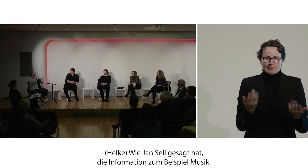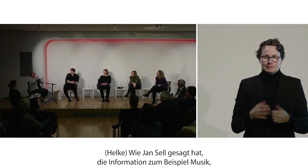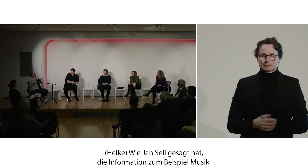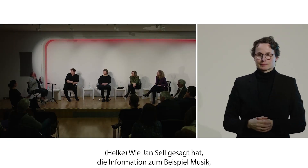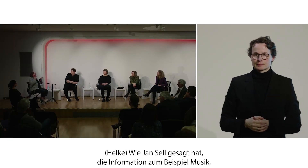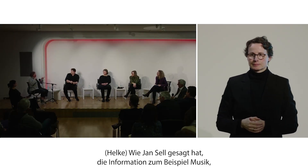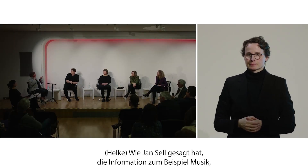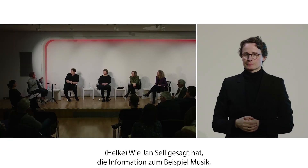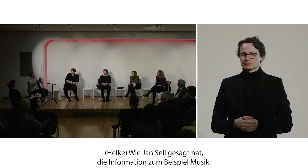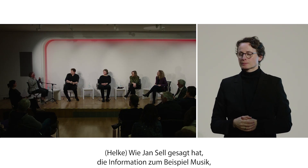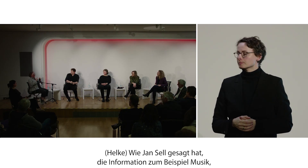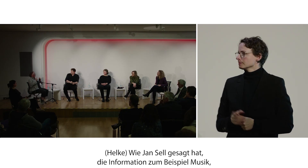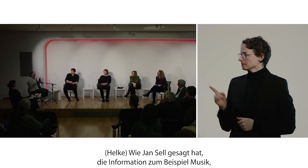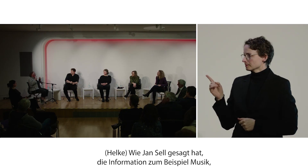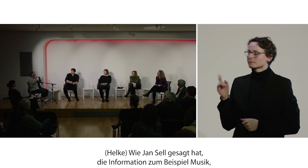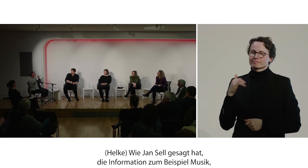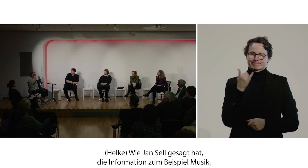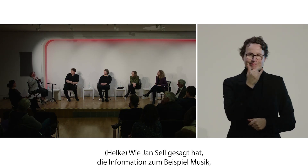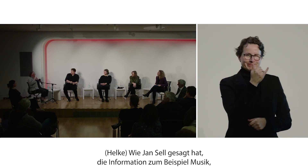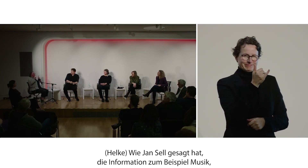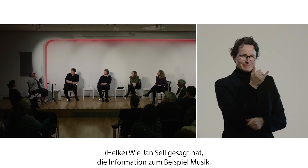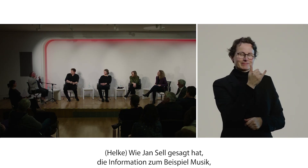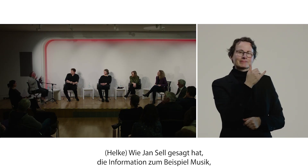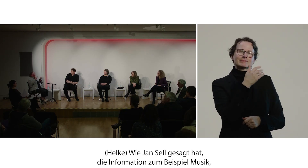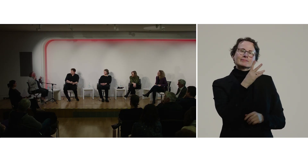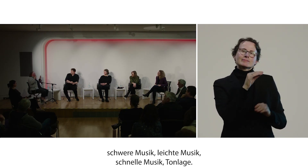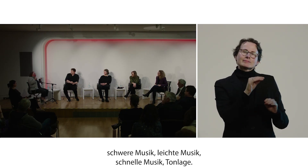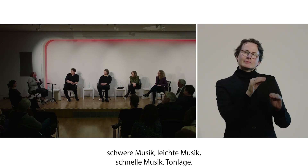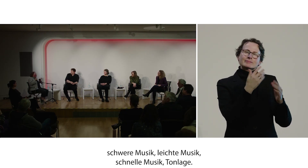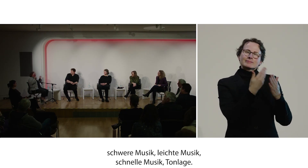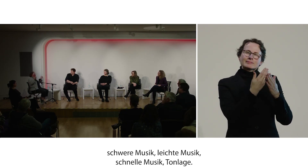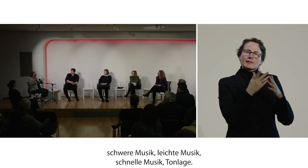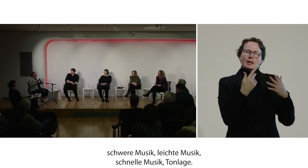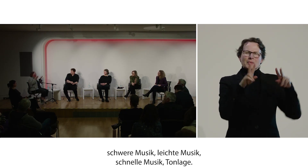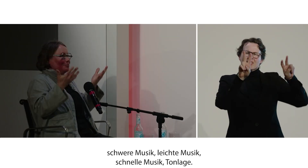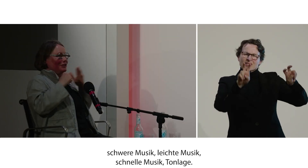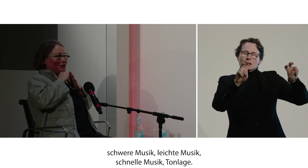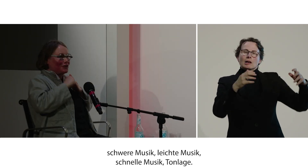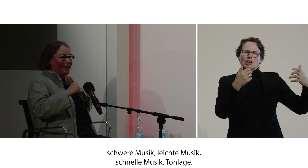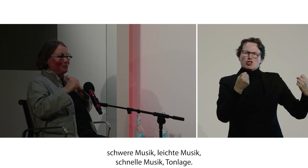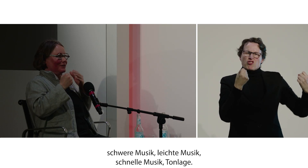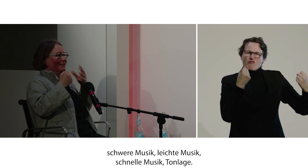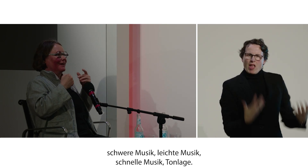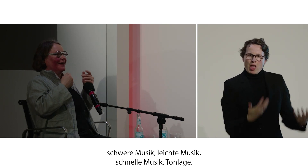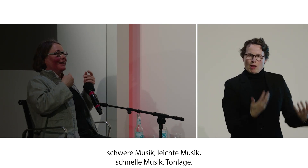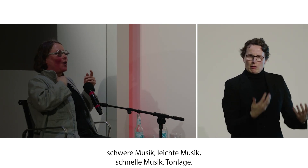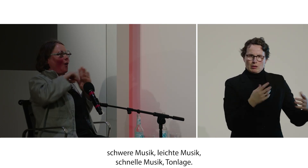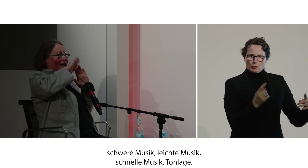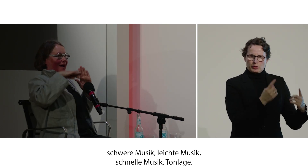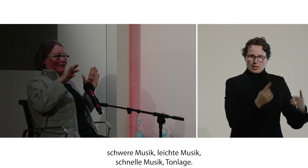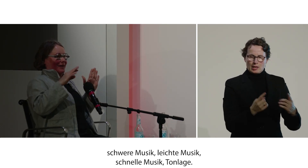Zum Beispiel, wie Jan sehr gesagt hat, diese Information, zum Beispiel Musik gibt schwere Musik, leichte Musik, schnelle Musik,